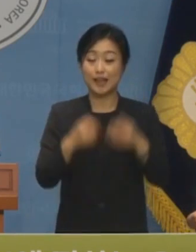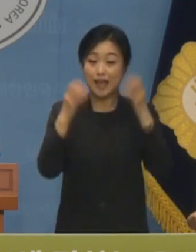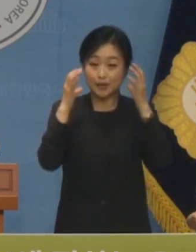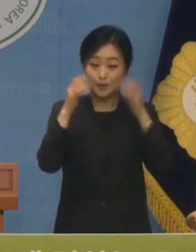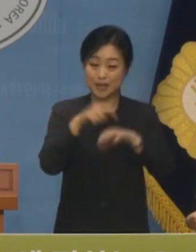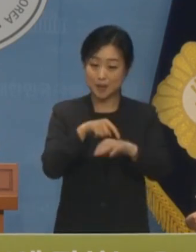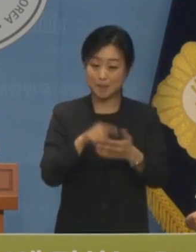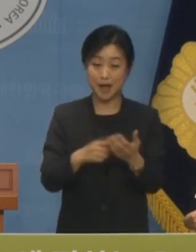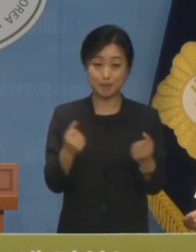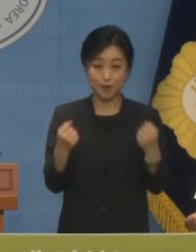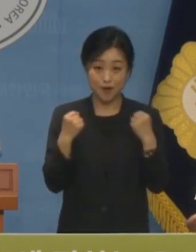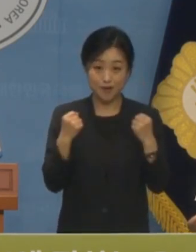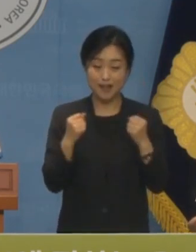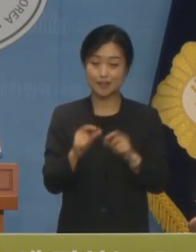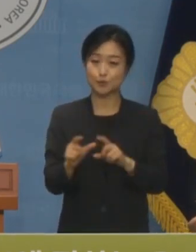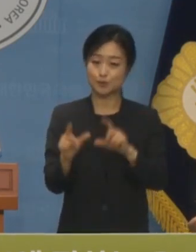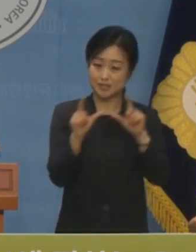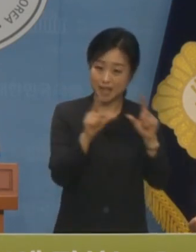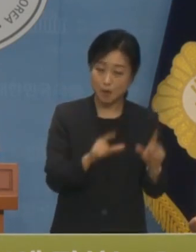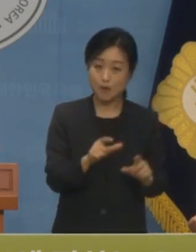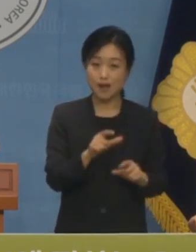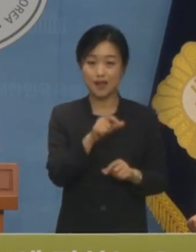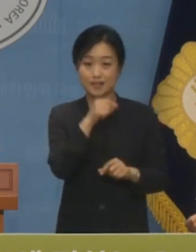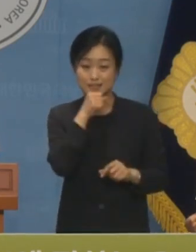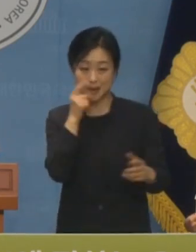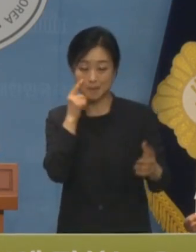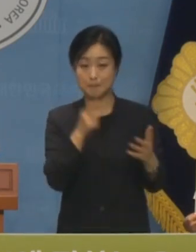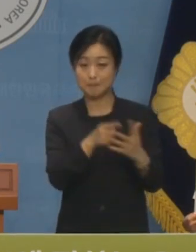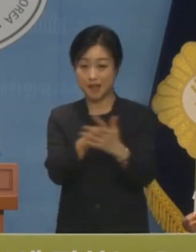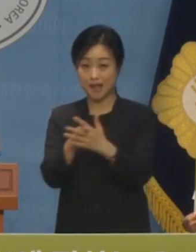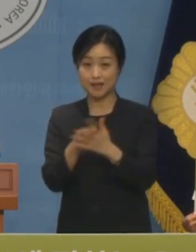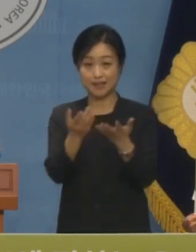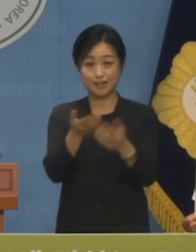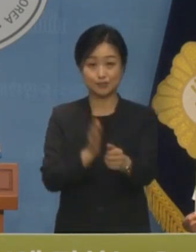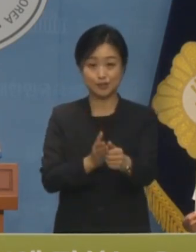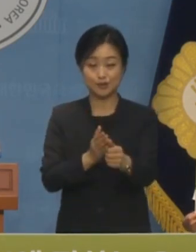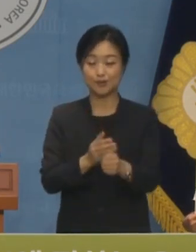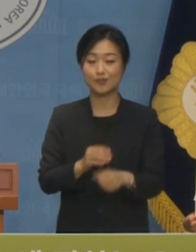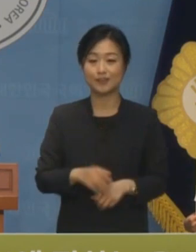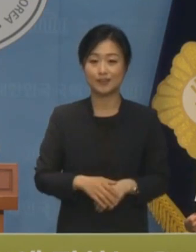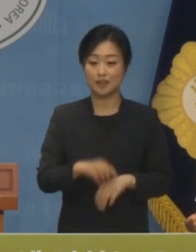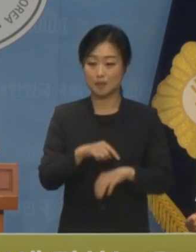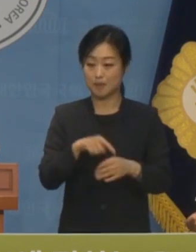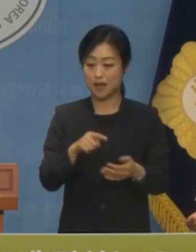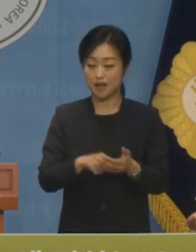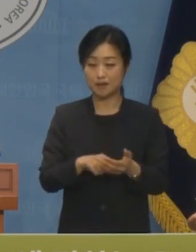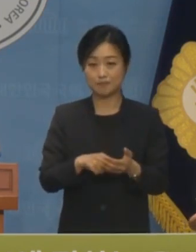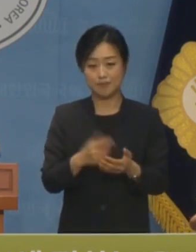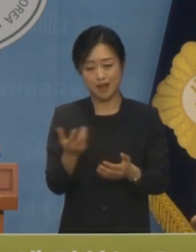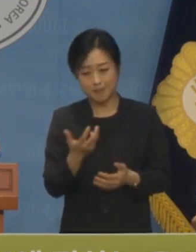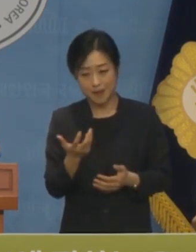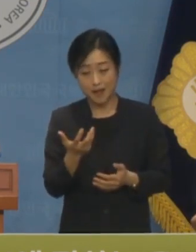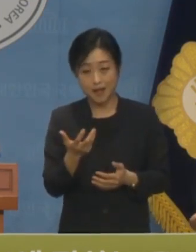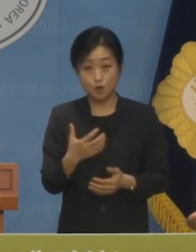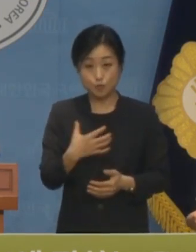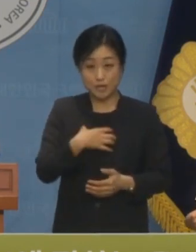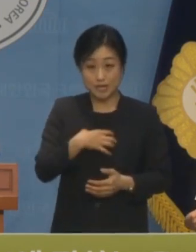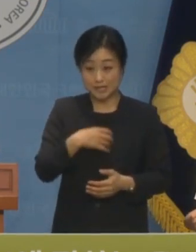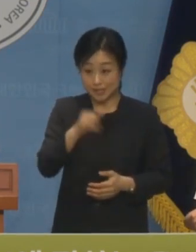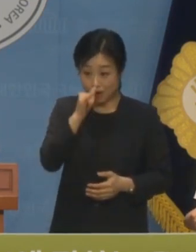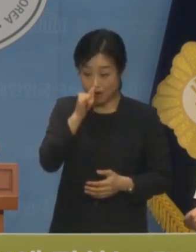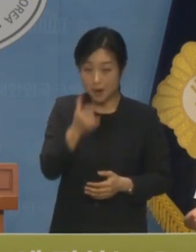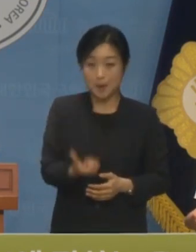아동들의 마음 건강 상황 및 실태를 정확히 파악해 주시고, 마음 건강 위기 아동에 대한 조기 개입